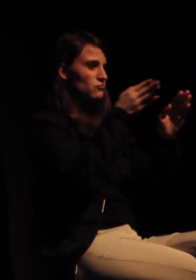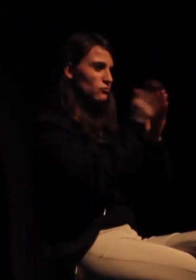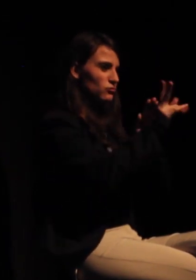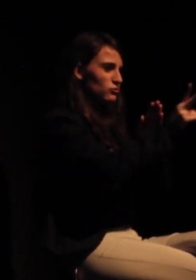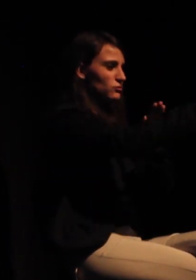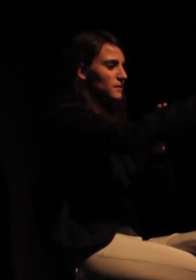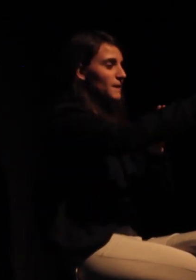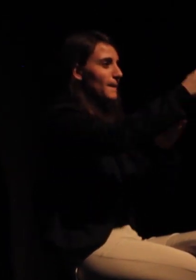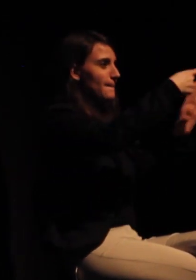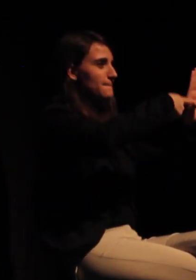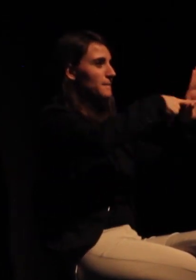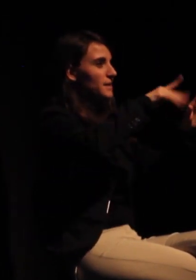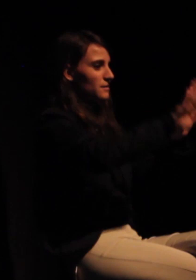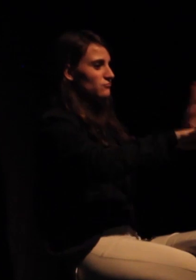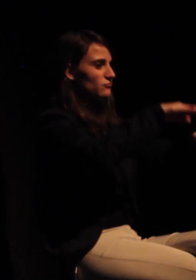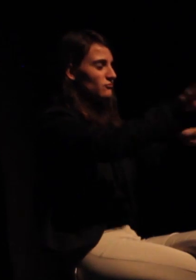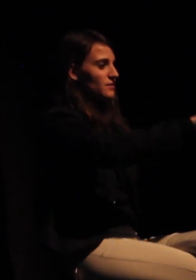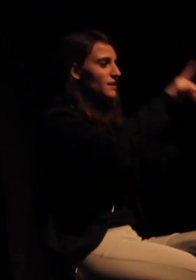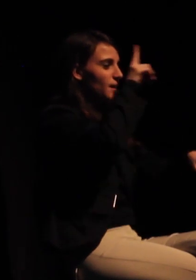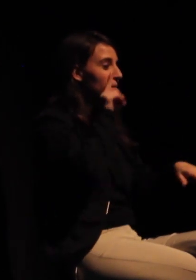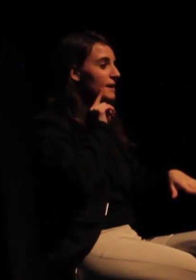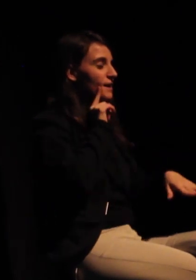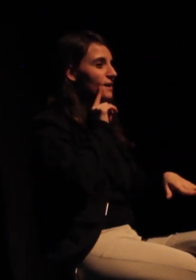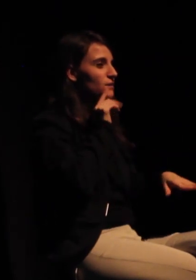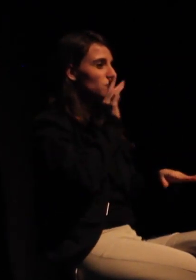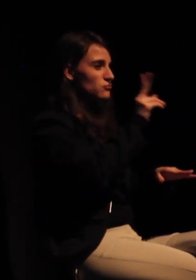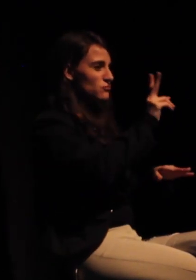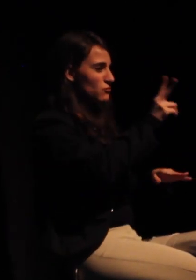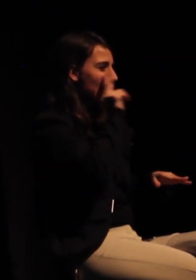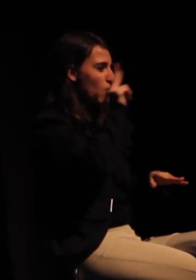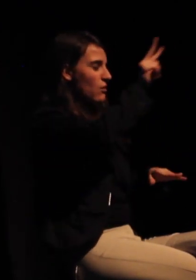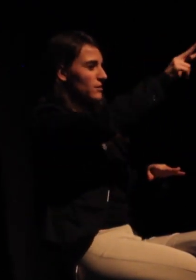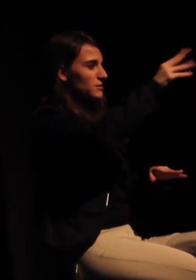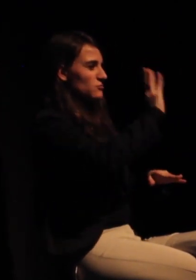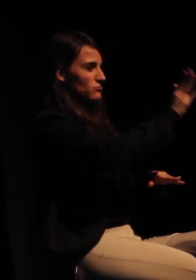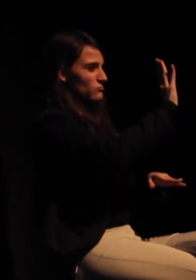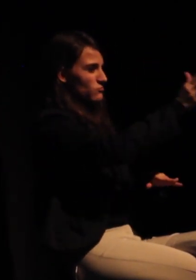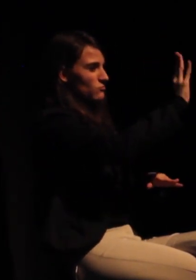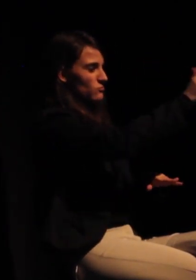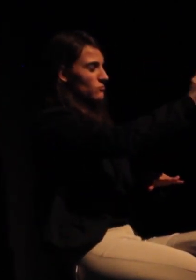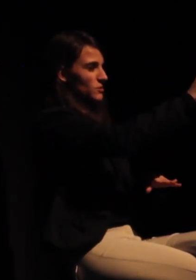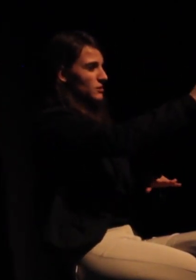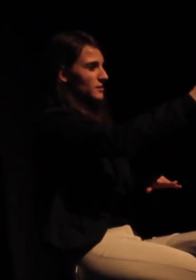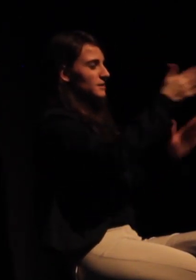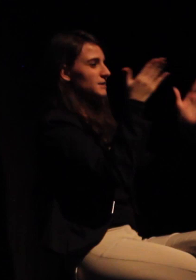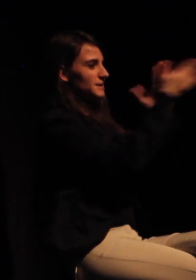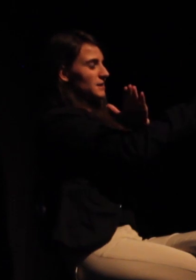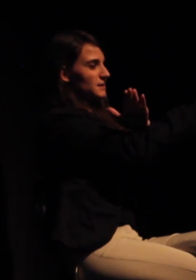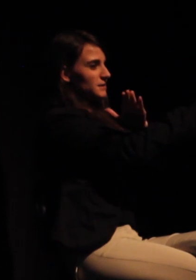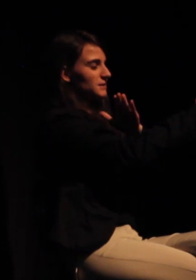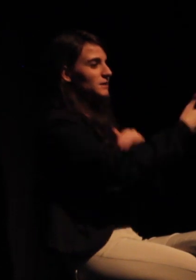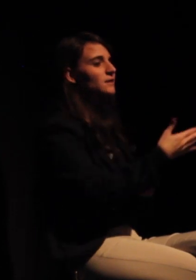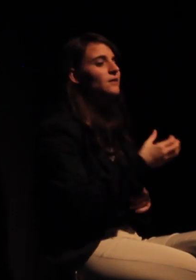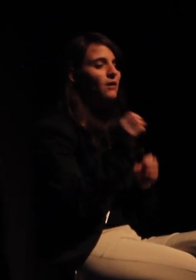uns pezinhos amarelos assim no chão. O senhor olha a direção deles e segue. E vai para a saída. Falei,